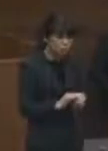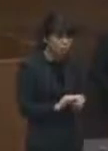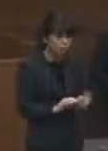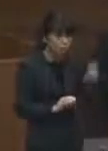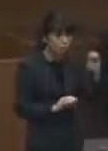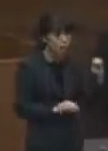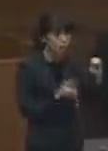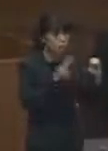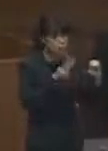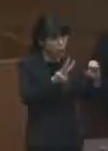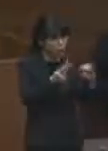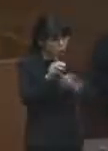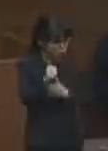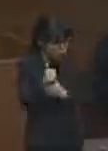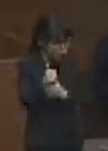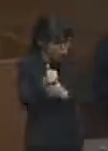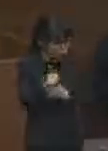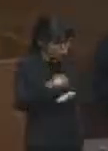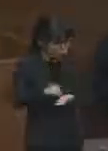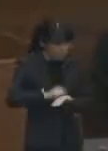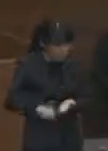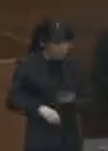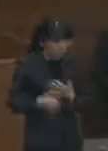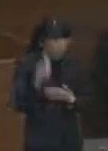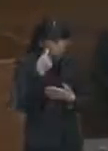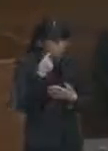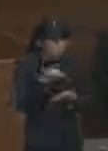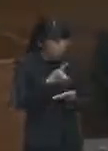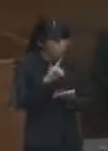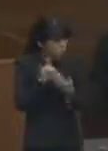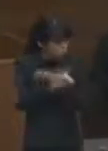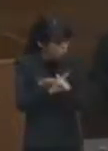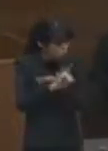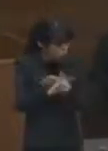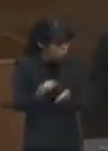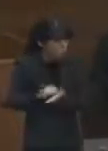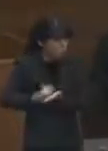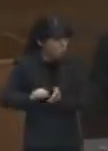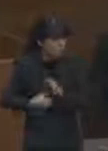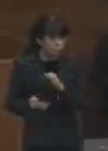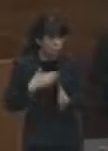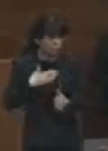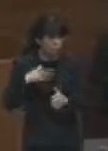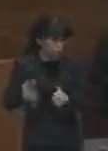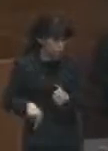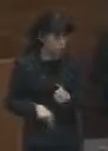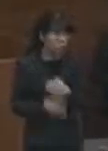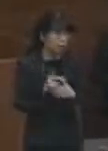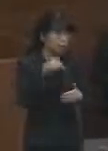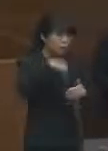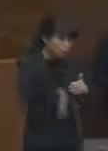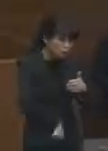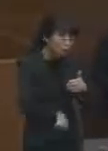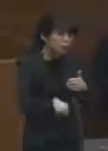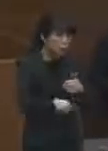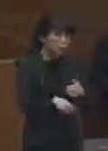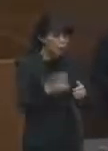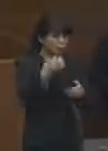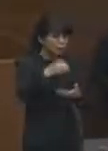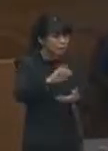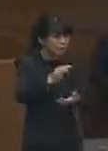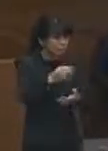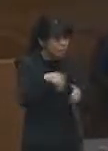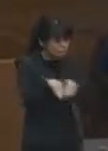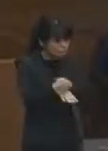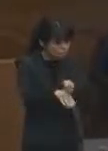ーカーによるケース記録の虚偽記載が発覚するとともに、家内に設置しておりました金庫から生活保護費